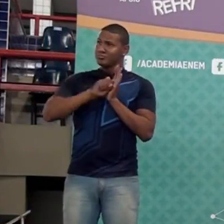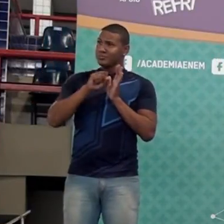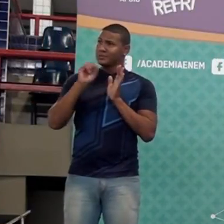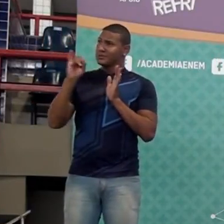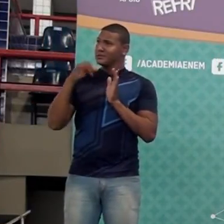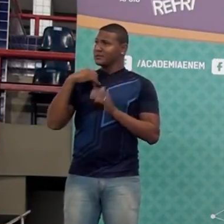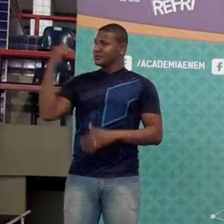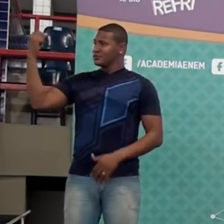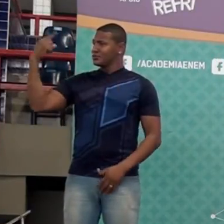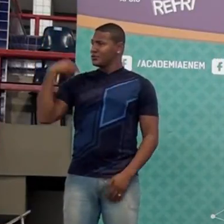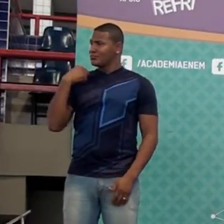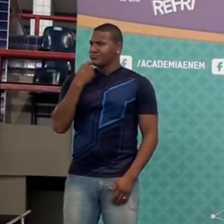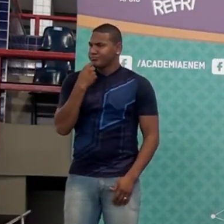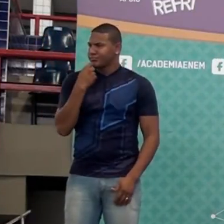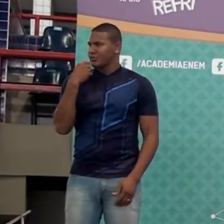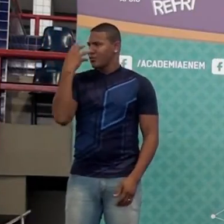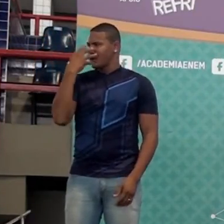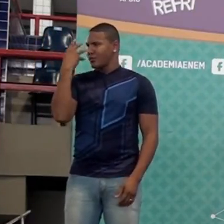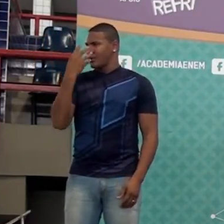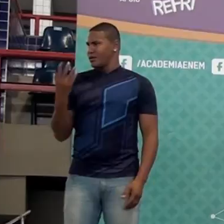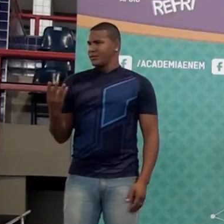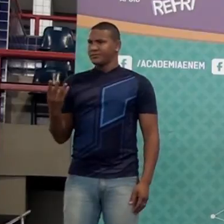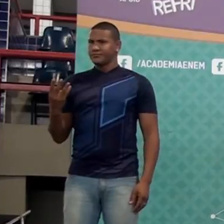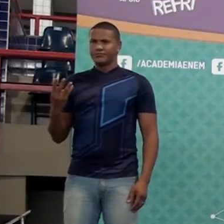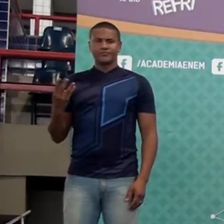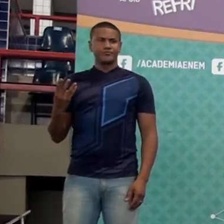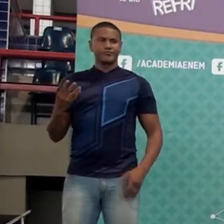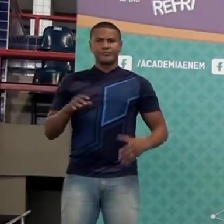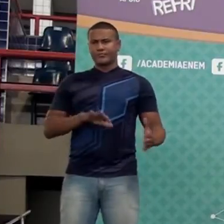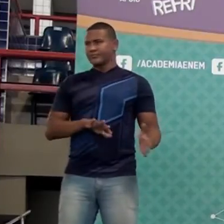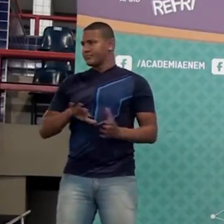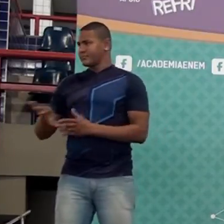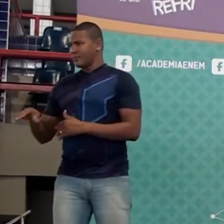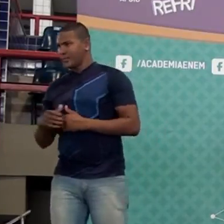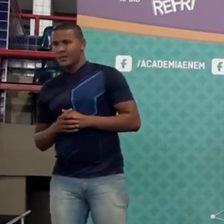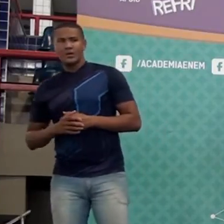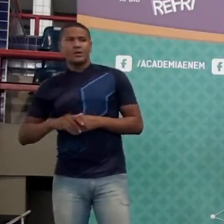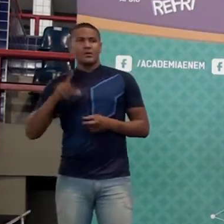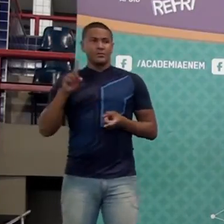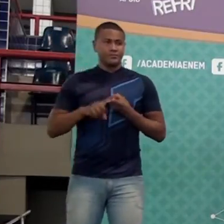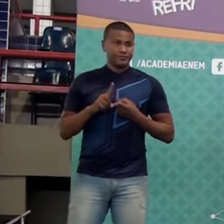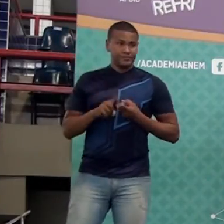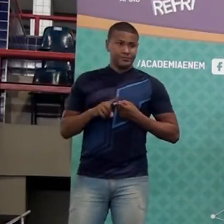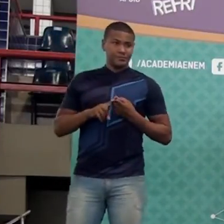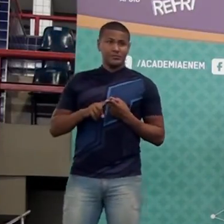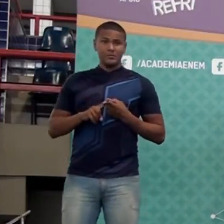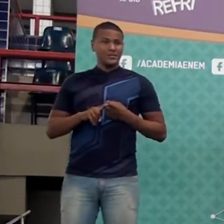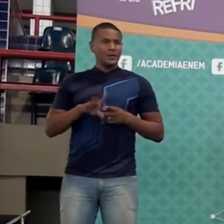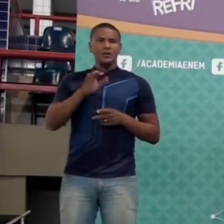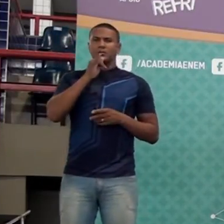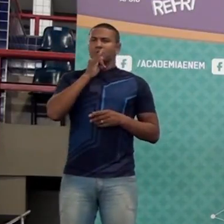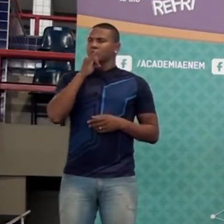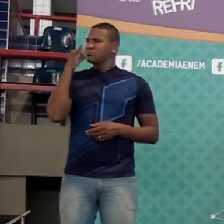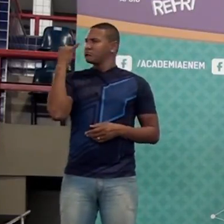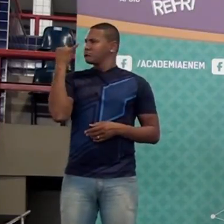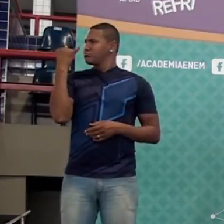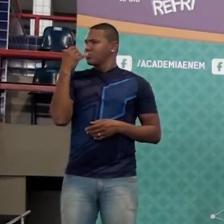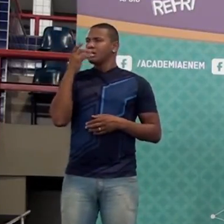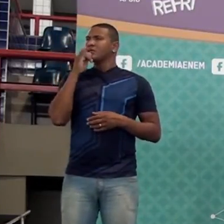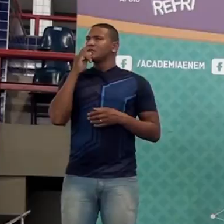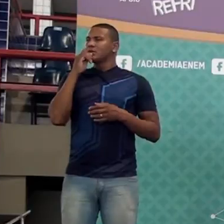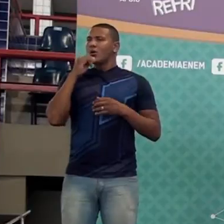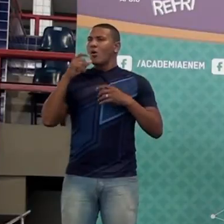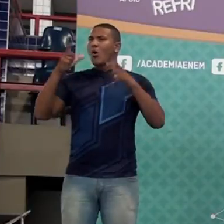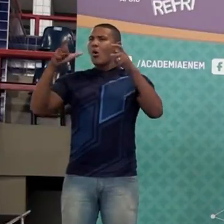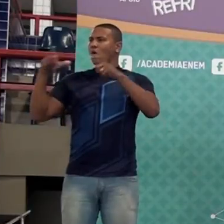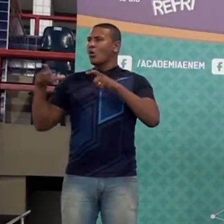por dia? Então, não dá para instalar. Locais que chove muito, fica muito nublado durante o ano todo, não vai